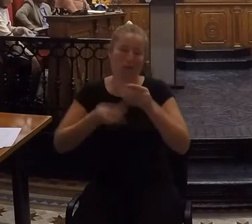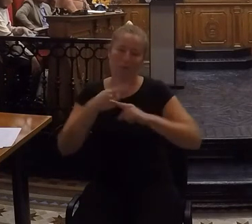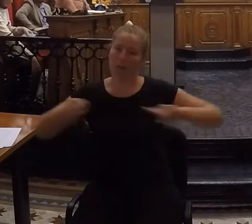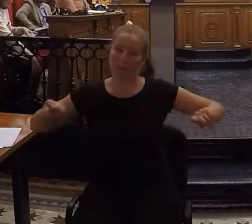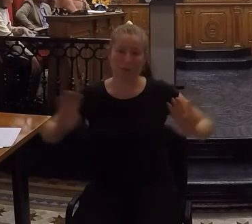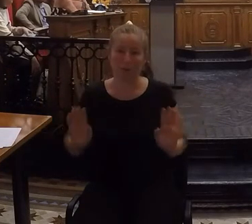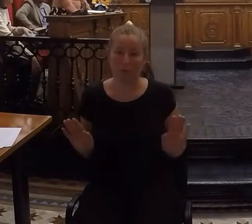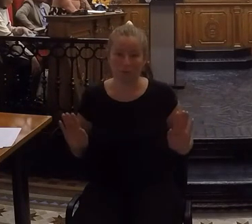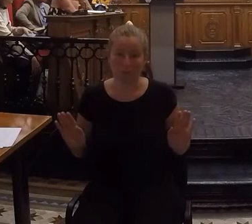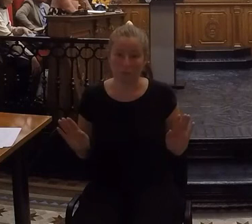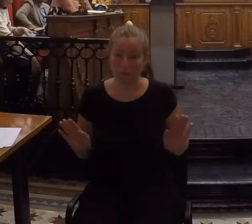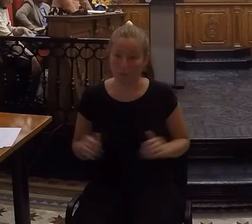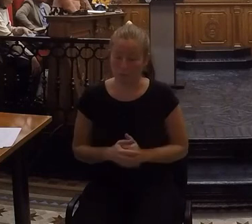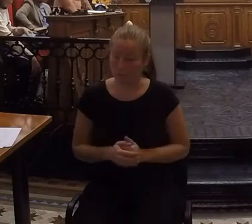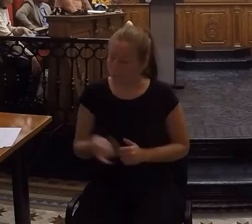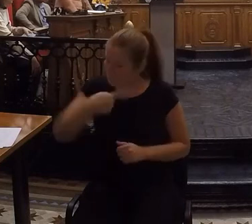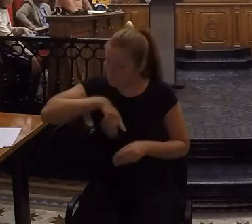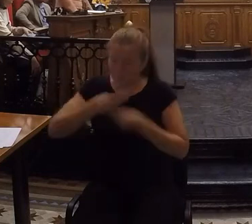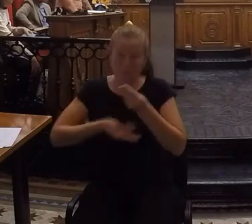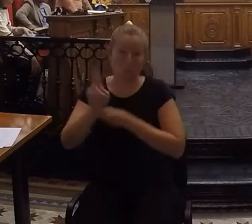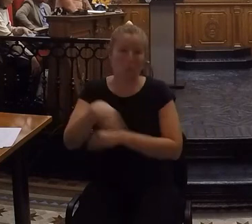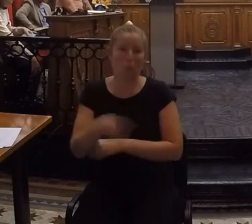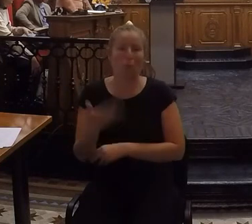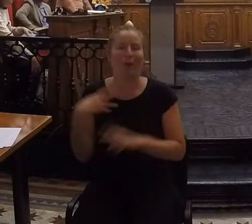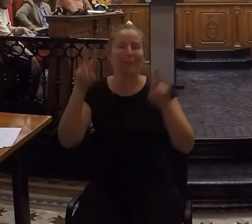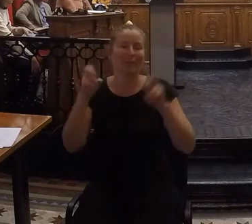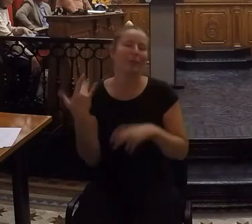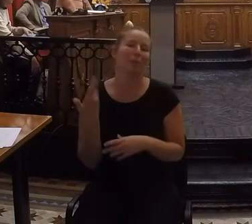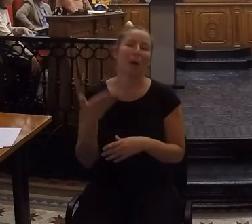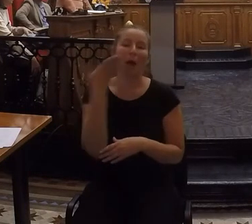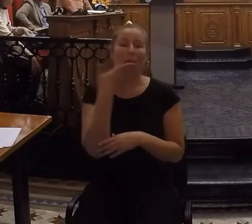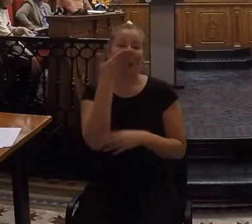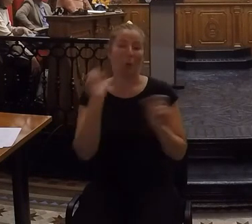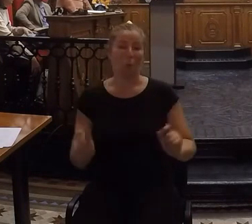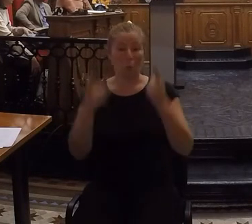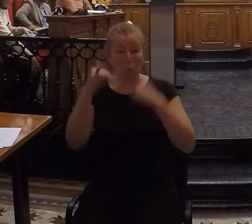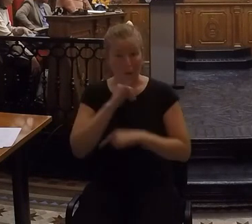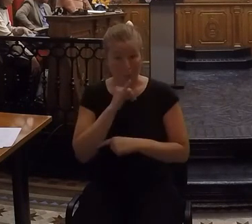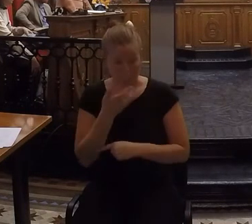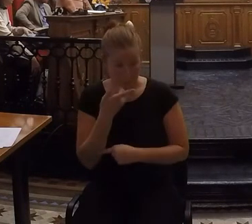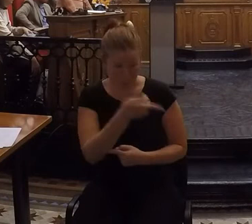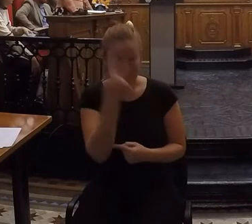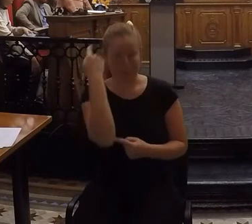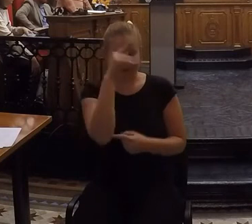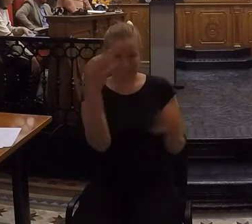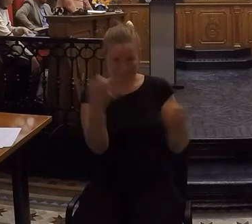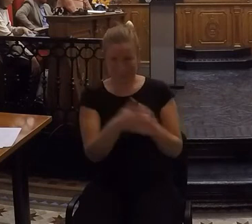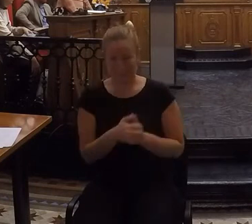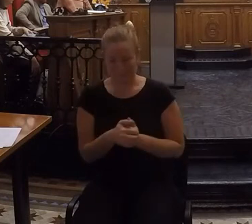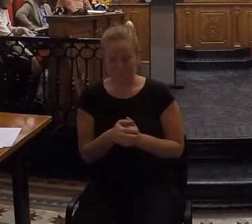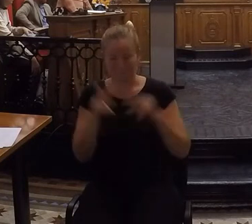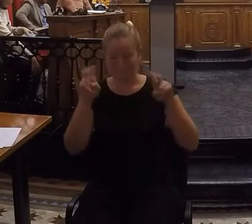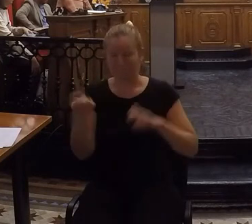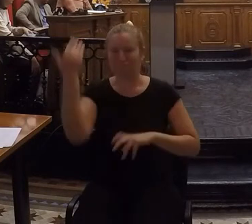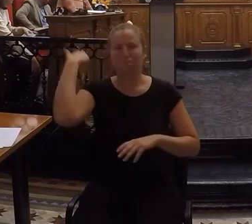ninguno. Convenio de la EOI. Usted debería saber que el Ministerio, cuando estábamos